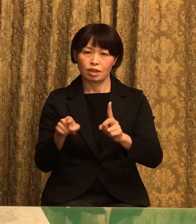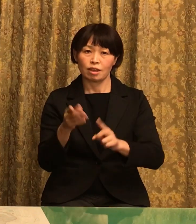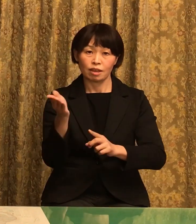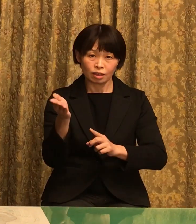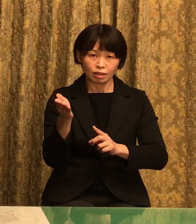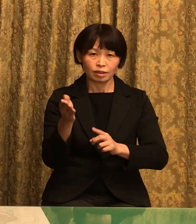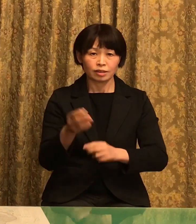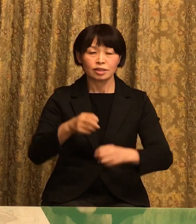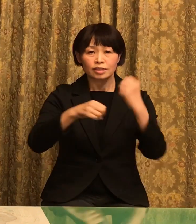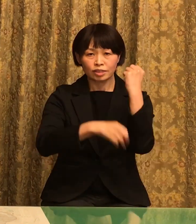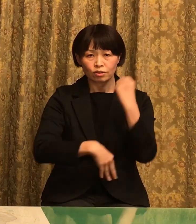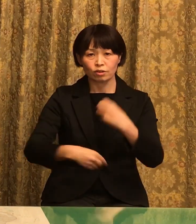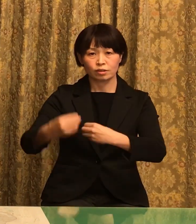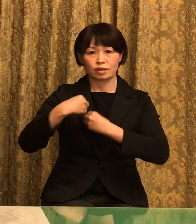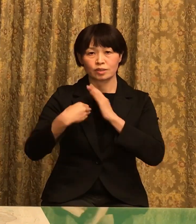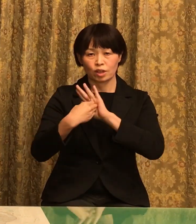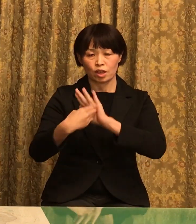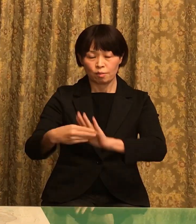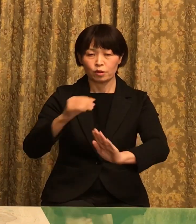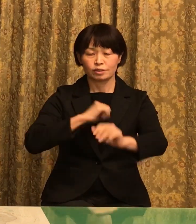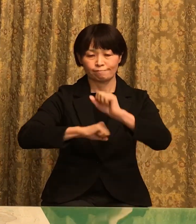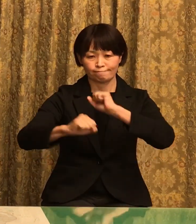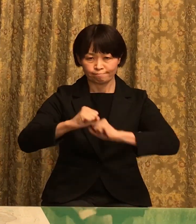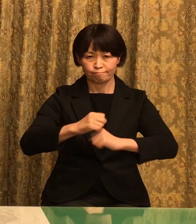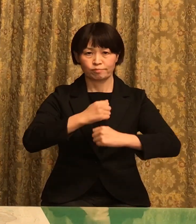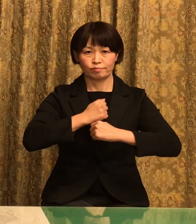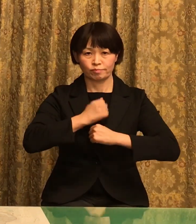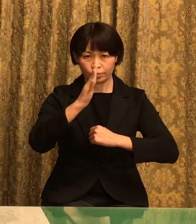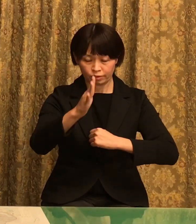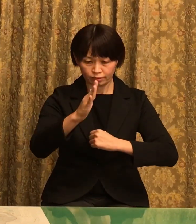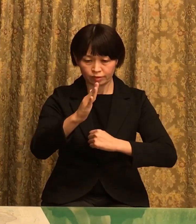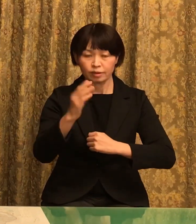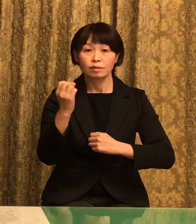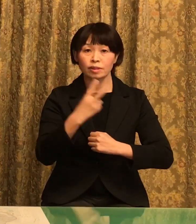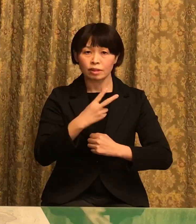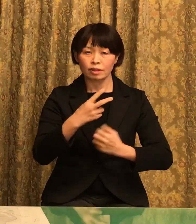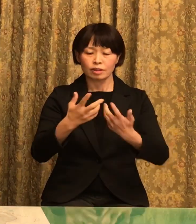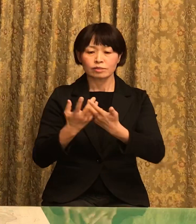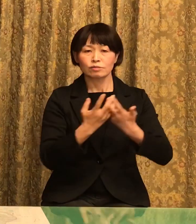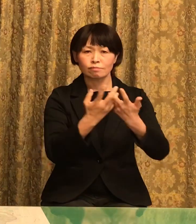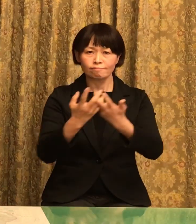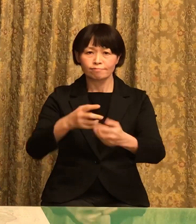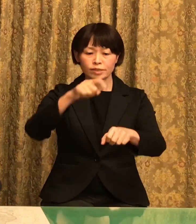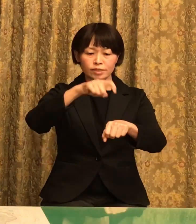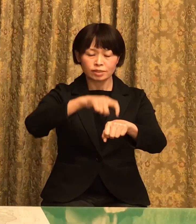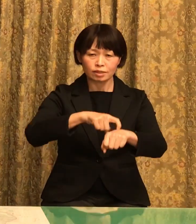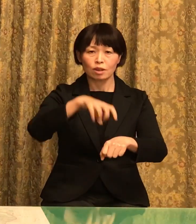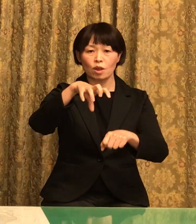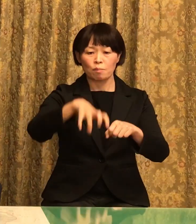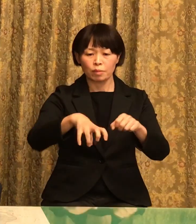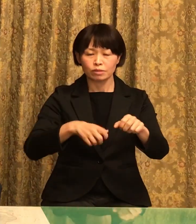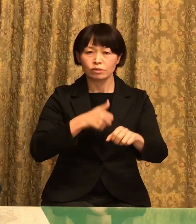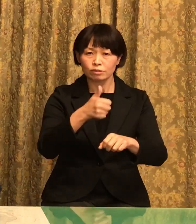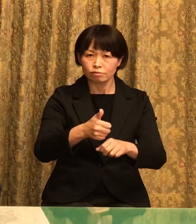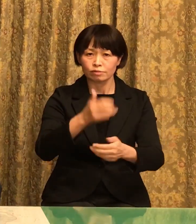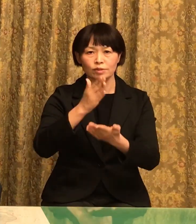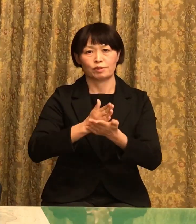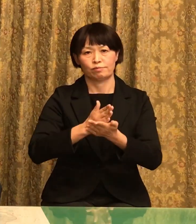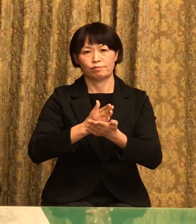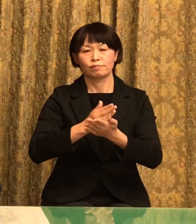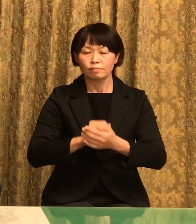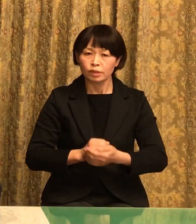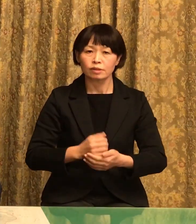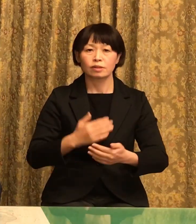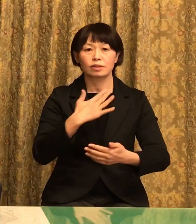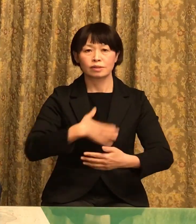MASK の基本的な感染防止対策の徹底や、混雑する場所時間を避けて、体調